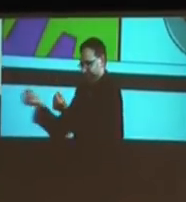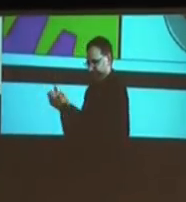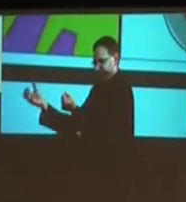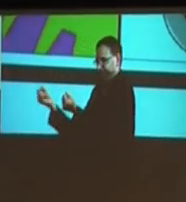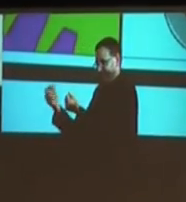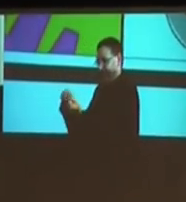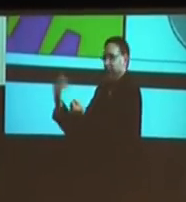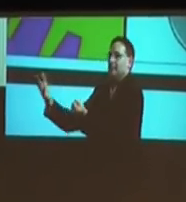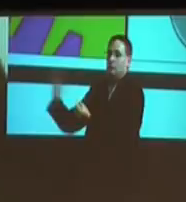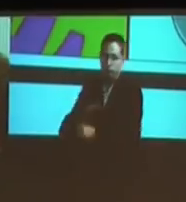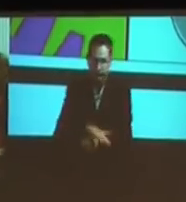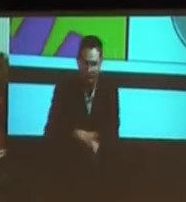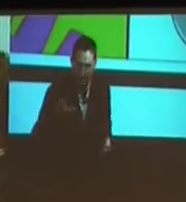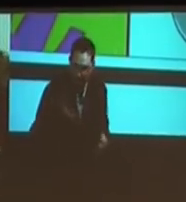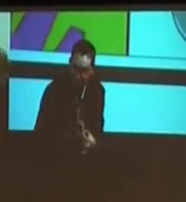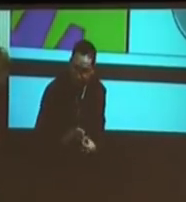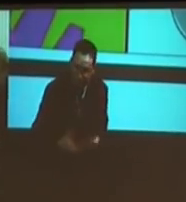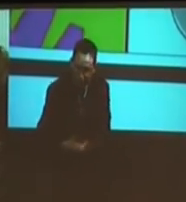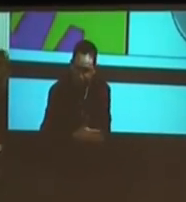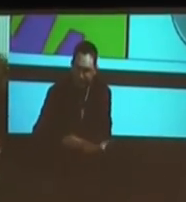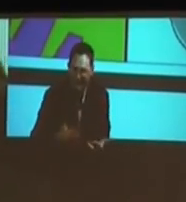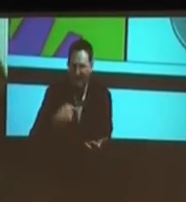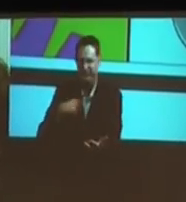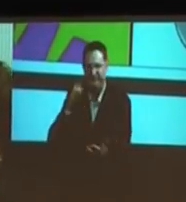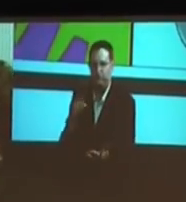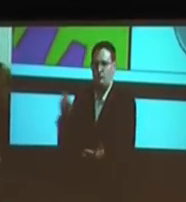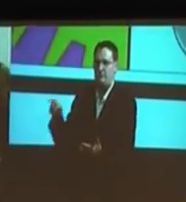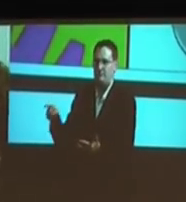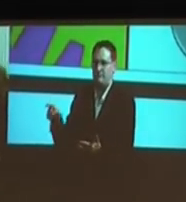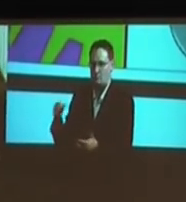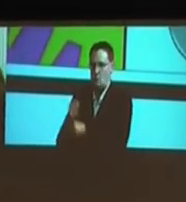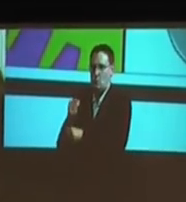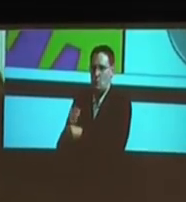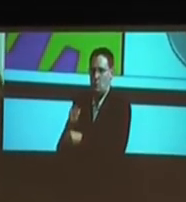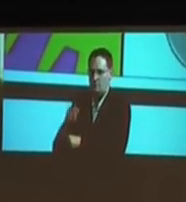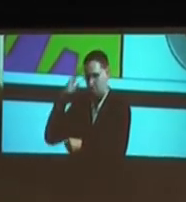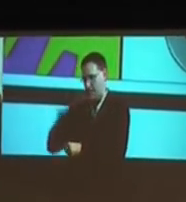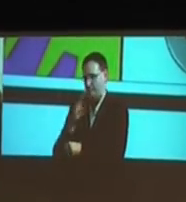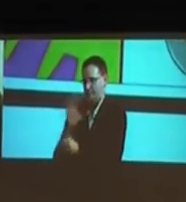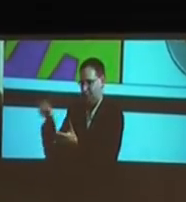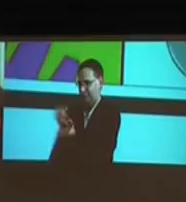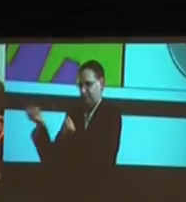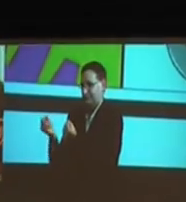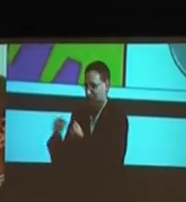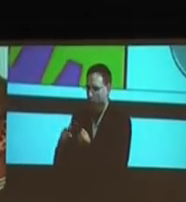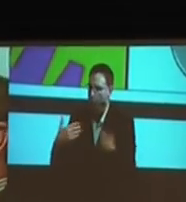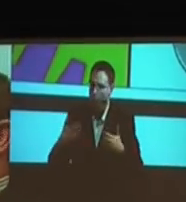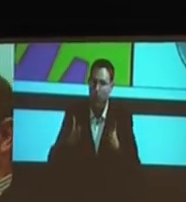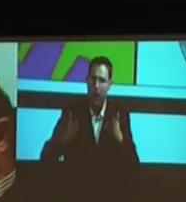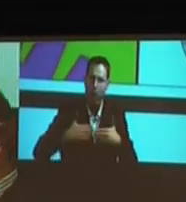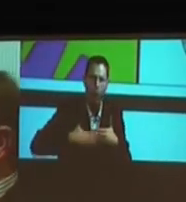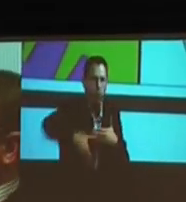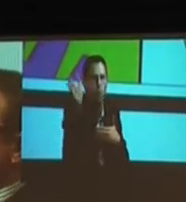verstärkt um die Eltern kümmern. Und das wird etwas sein, was in unserer Arbeit ganz vorne ansteht. Und das wird auch nicht sein, was